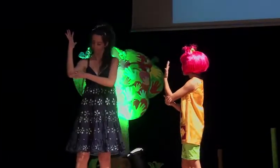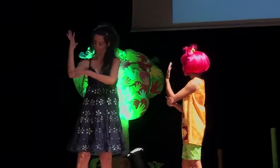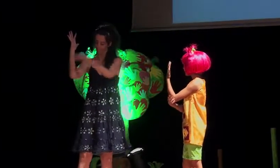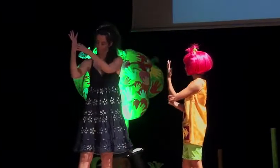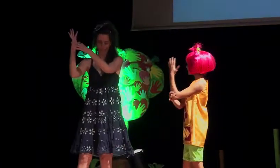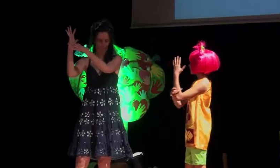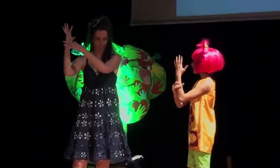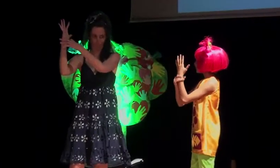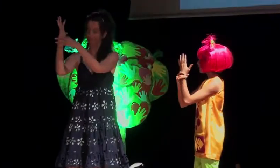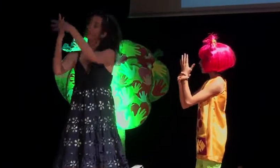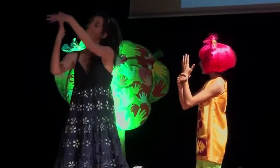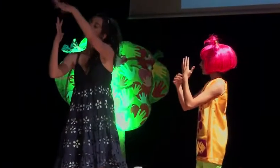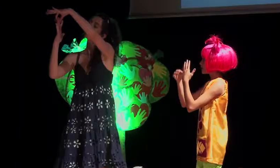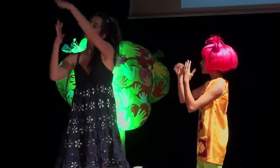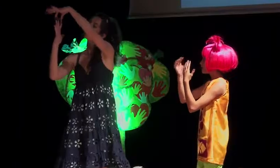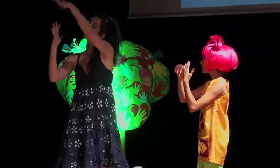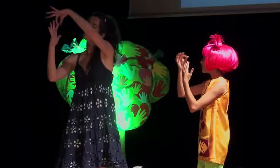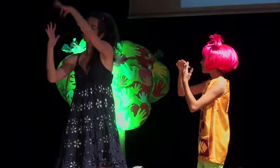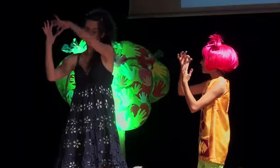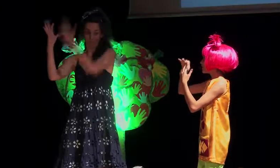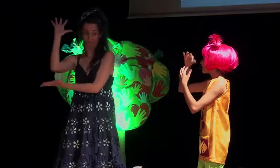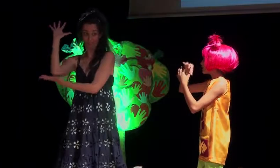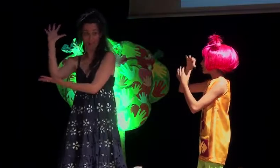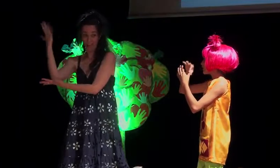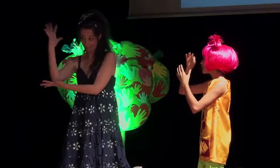le tronc et les branches.